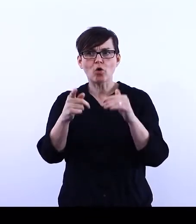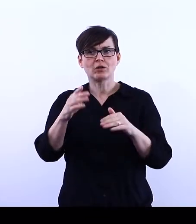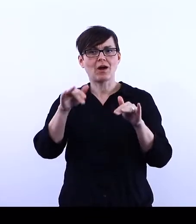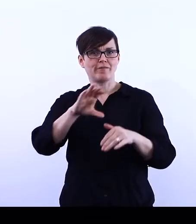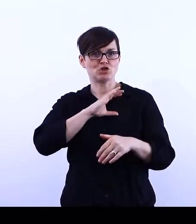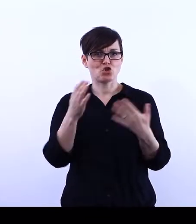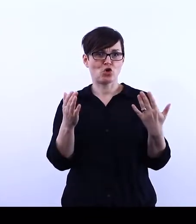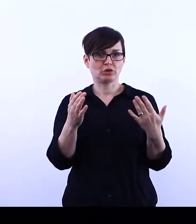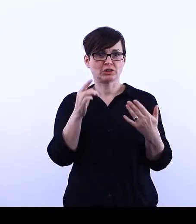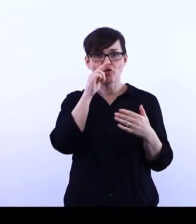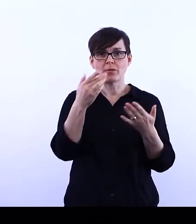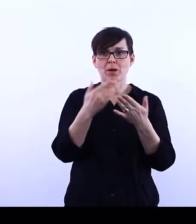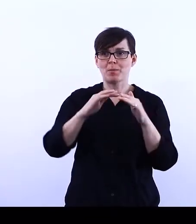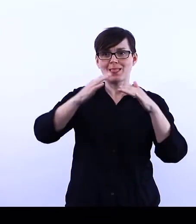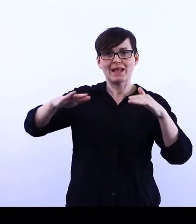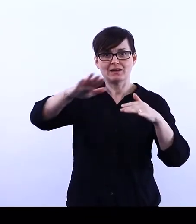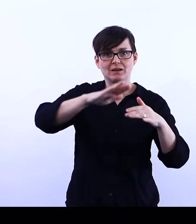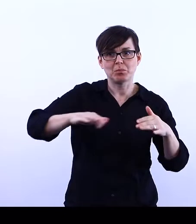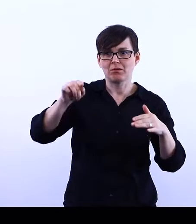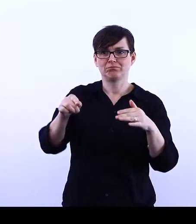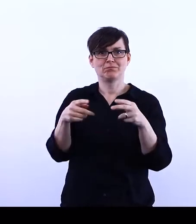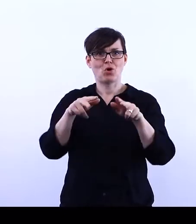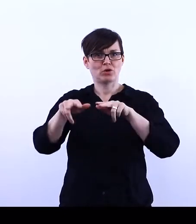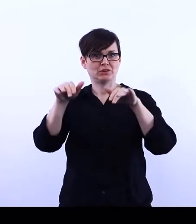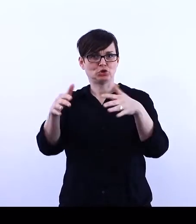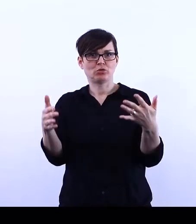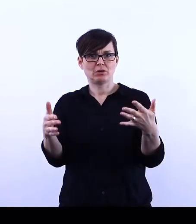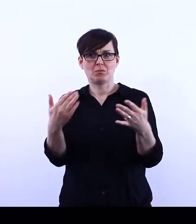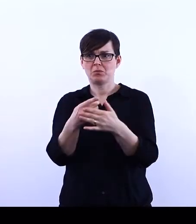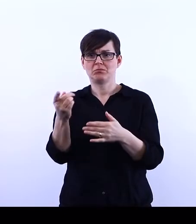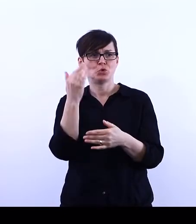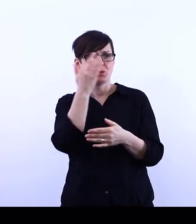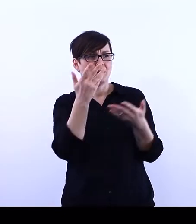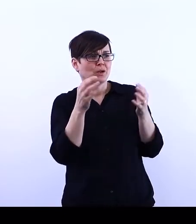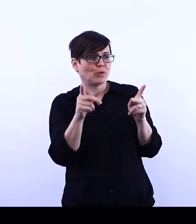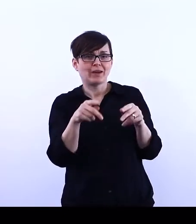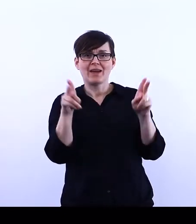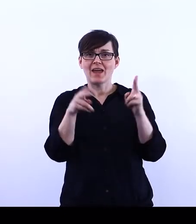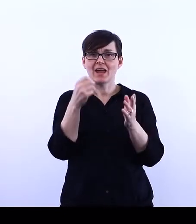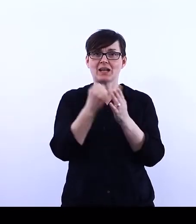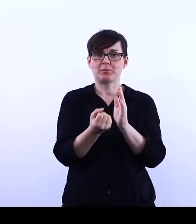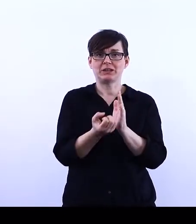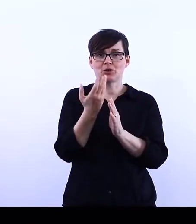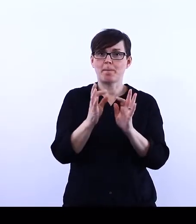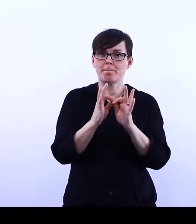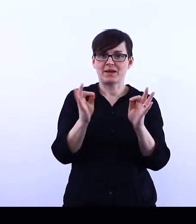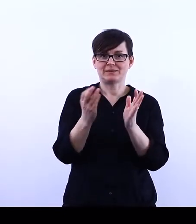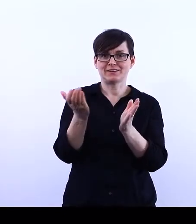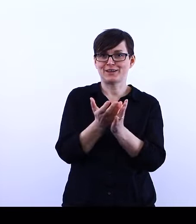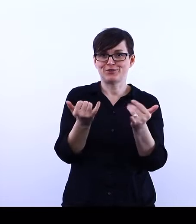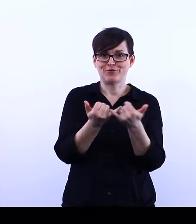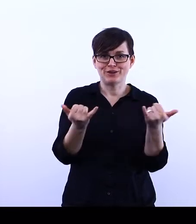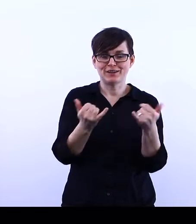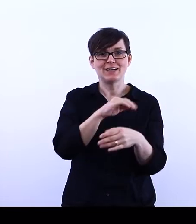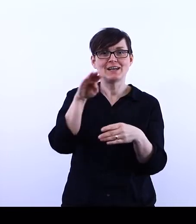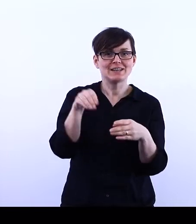gelegen sind, um zum Beispiel dann Fragen zu klären. Wie können wir unsere ehrenamtlichen Ressourcen bestmöglich einsetzen? Wie können wir Teilhabe und